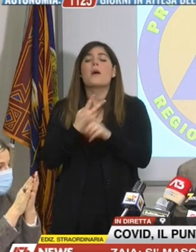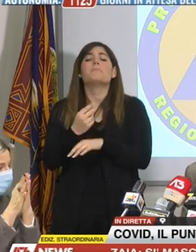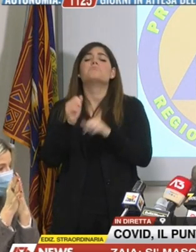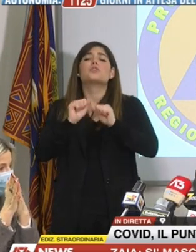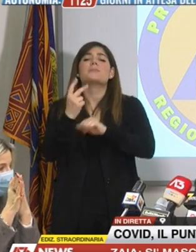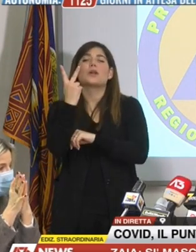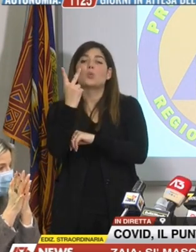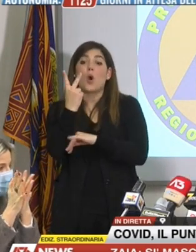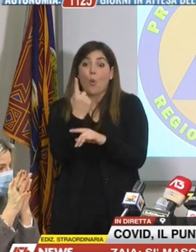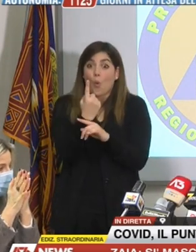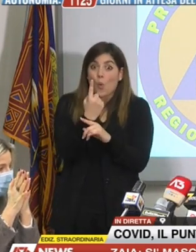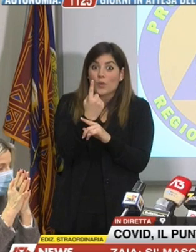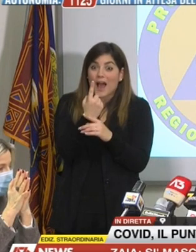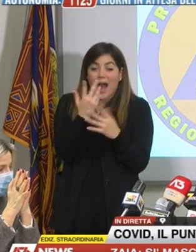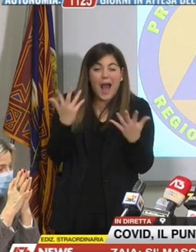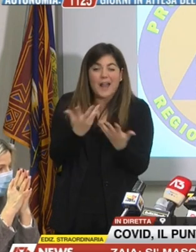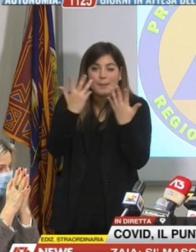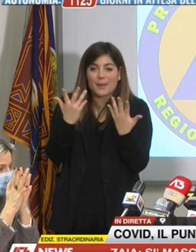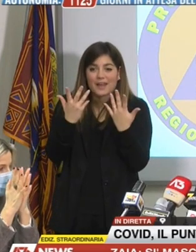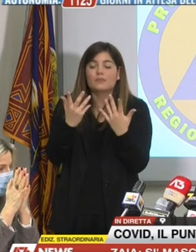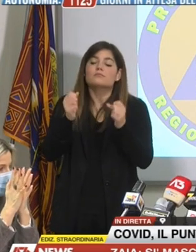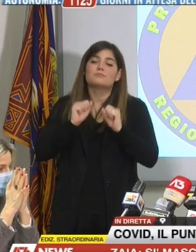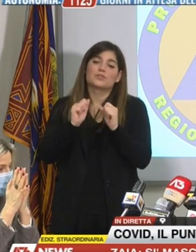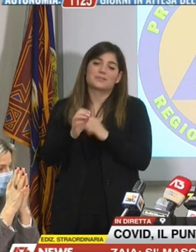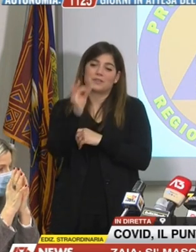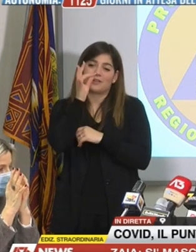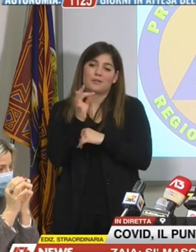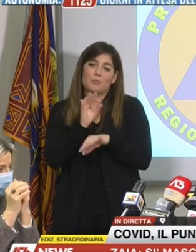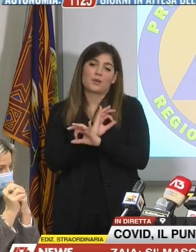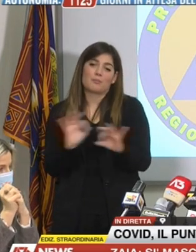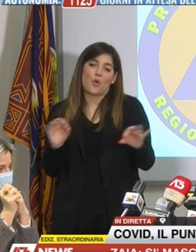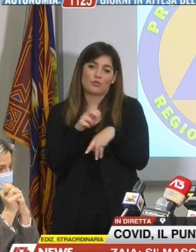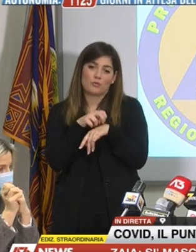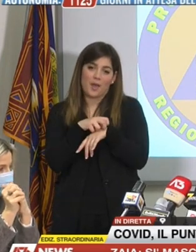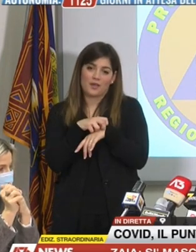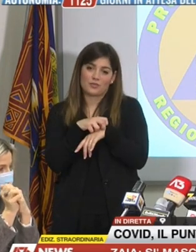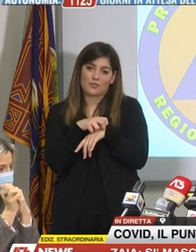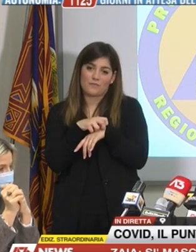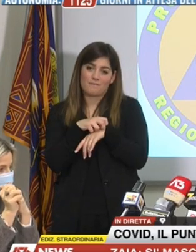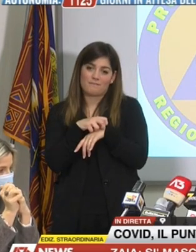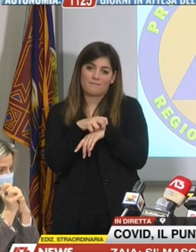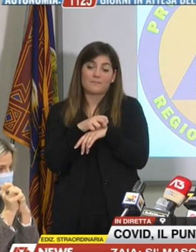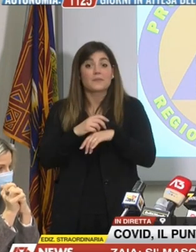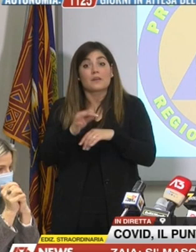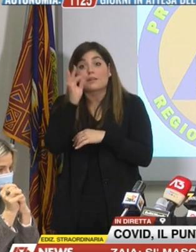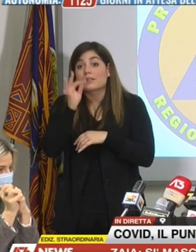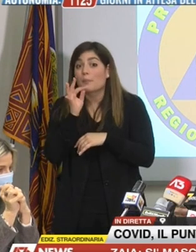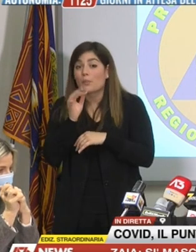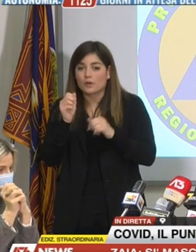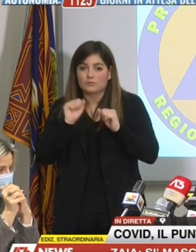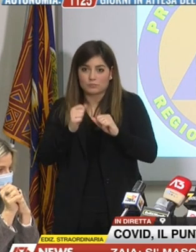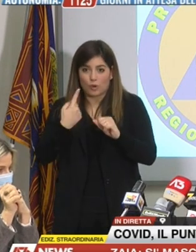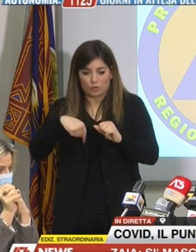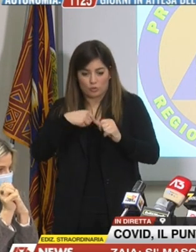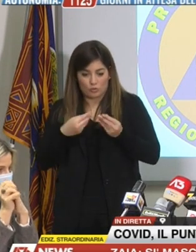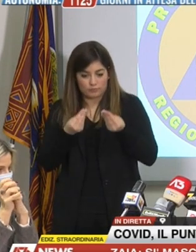questo punto dobbiamo fargli trovare il tampone al medico. Considerate che anche il tampone viene dato da noi, c'è anche il